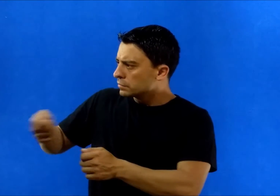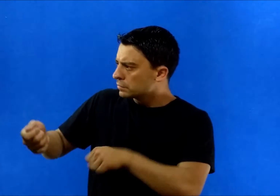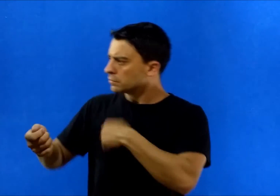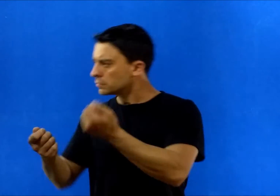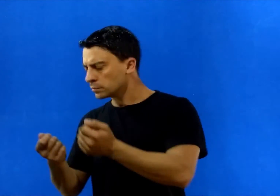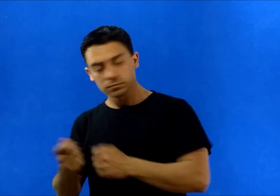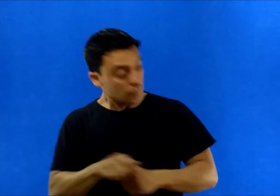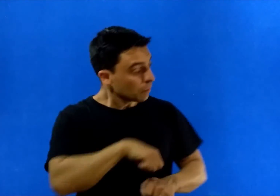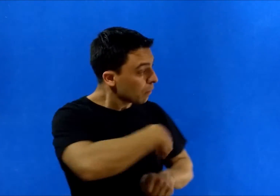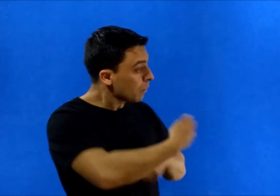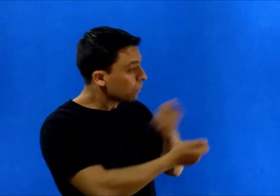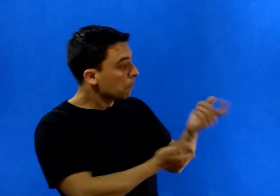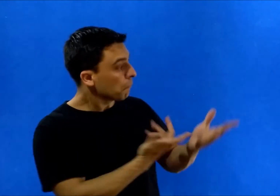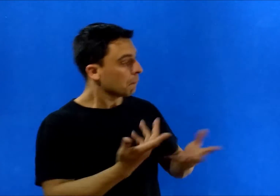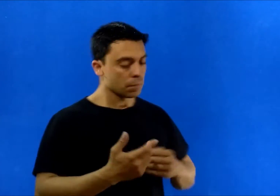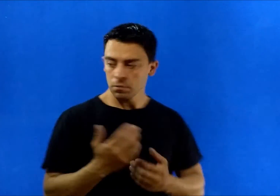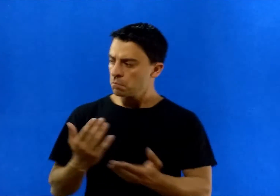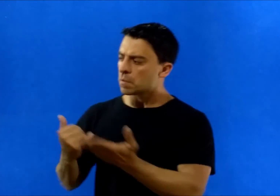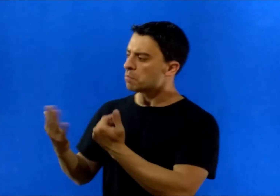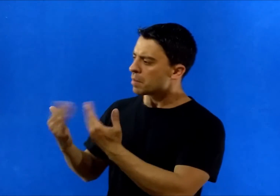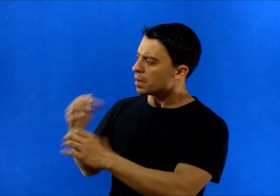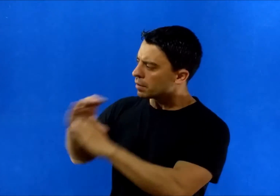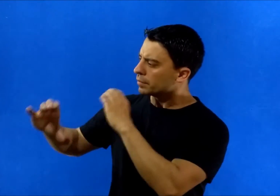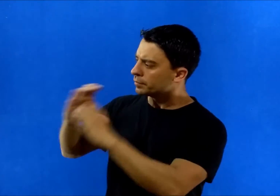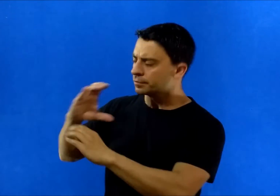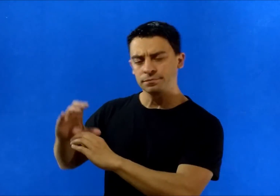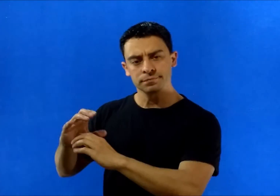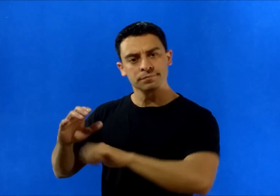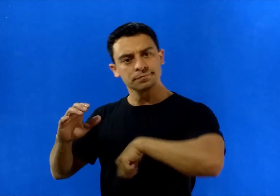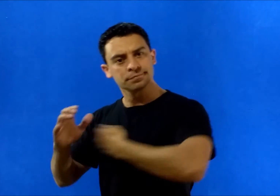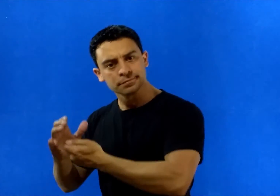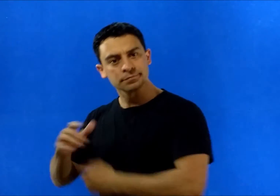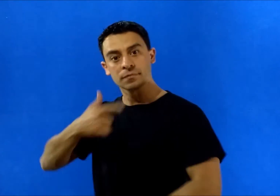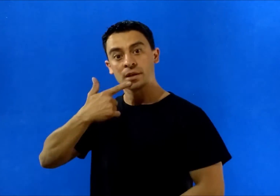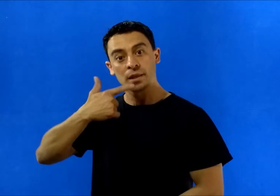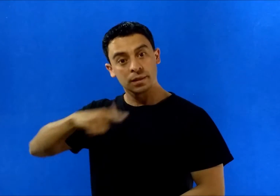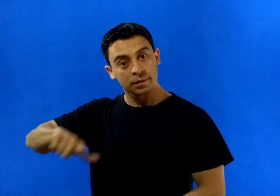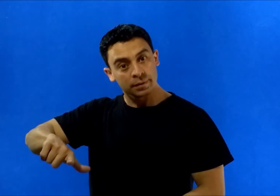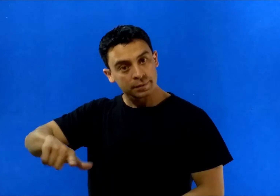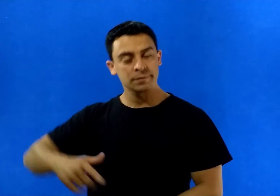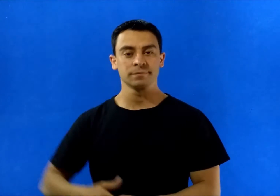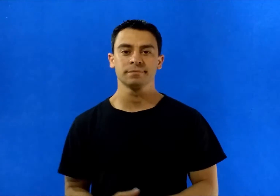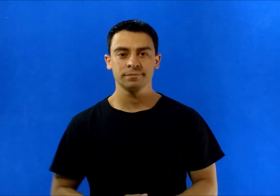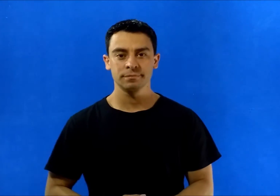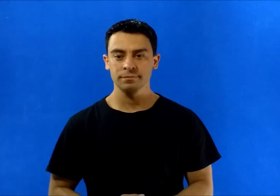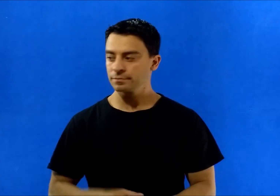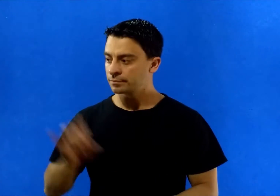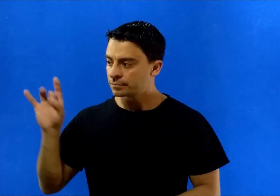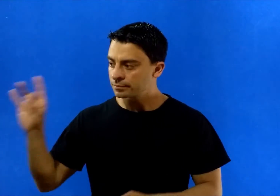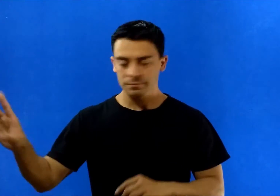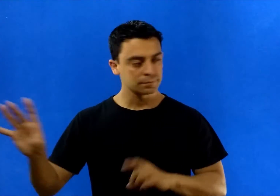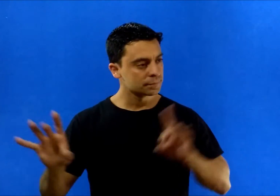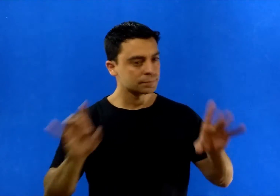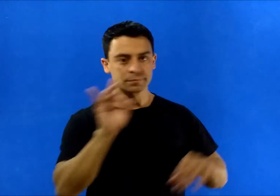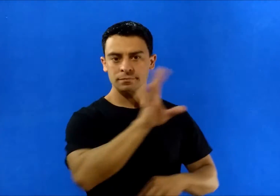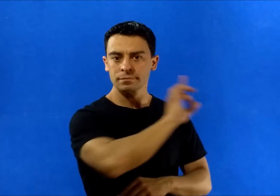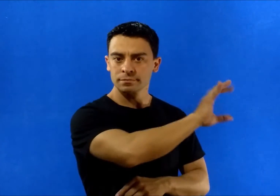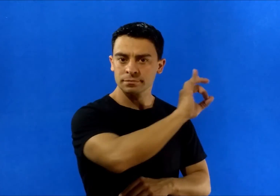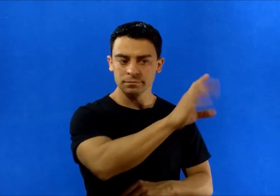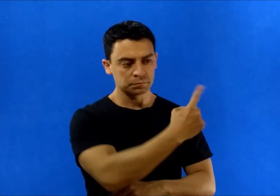de sinais. Libras usam os sinais. Por meio dos sinais, eles conseguem se comunicar. É a sua língua ou o seu idioma.